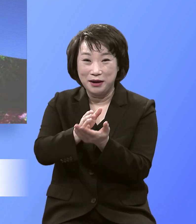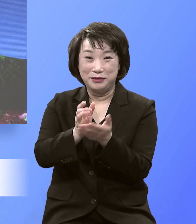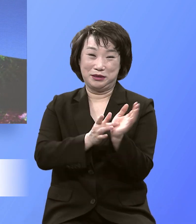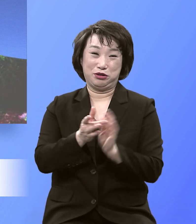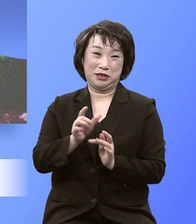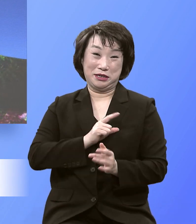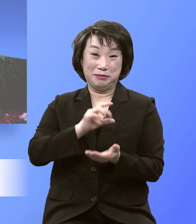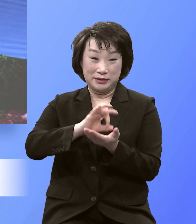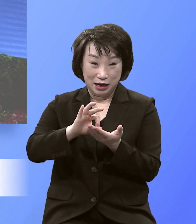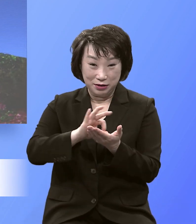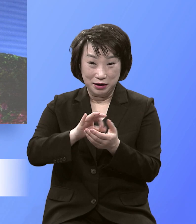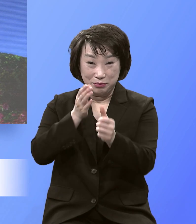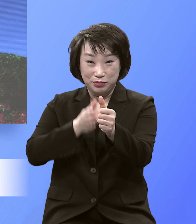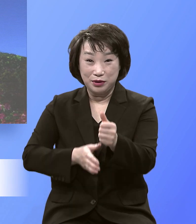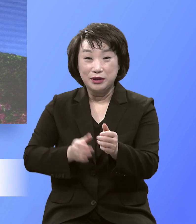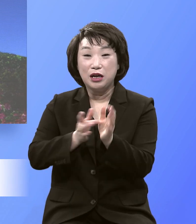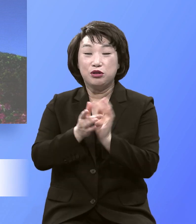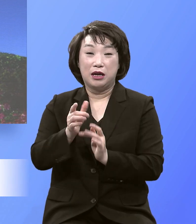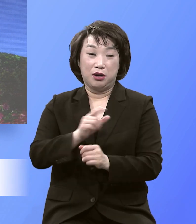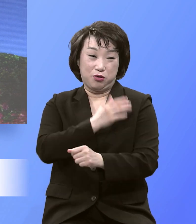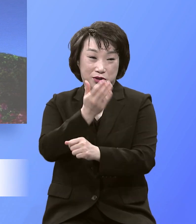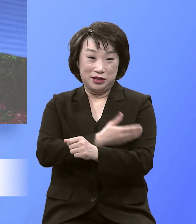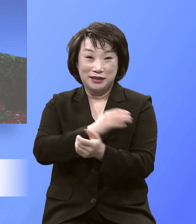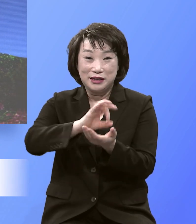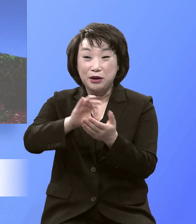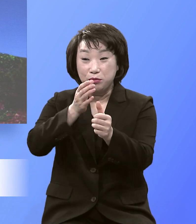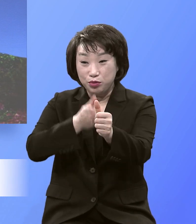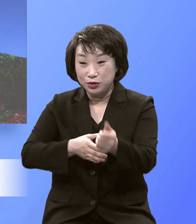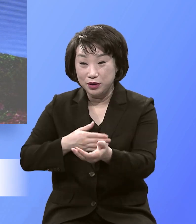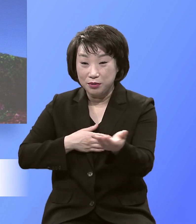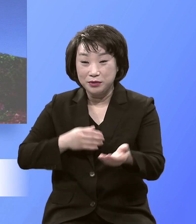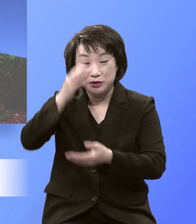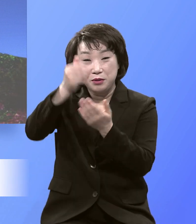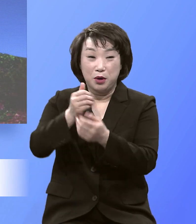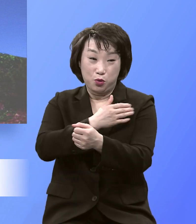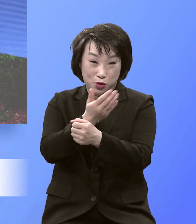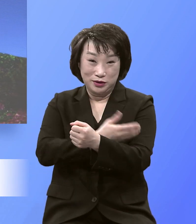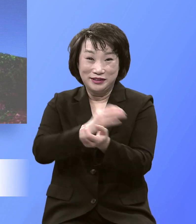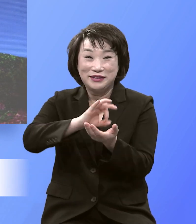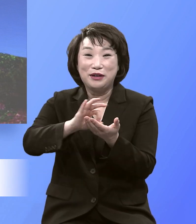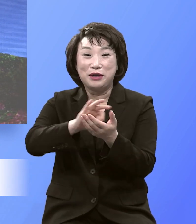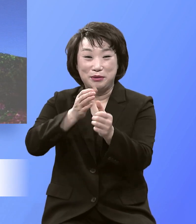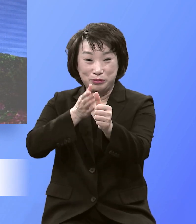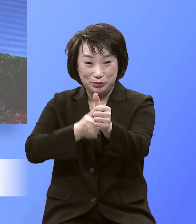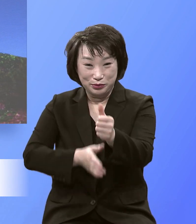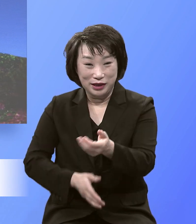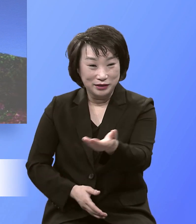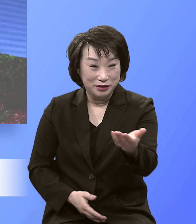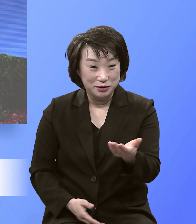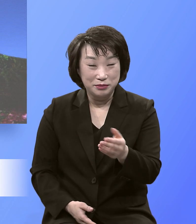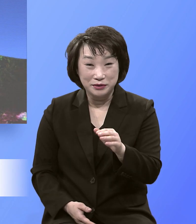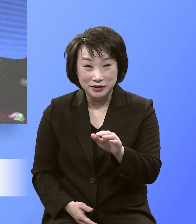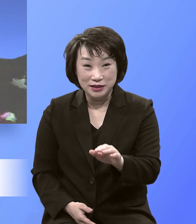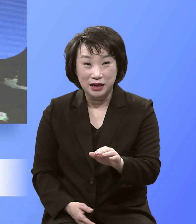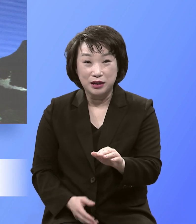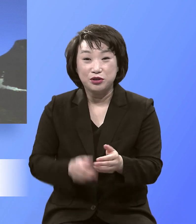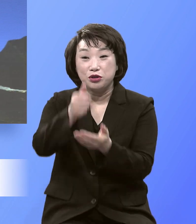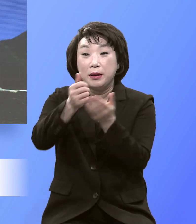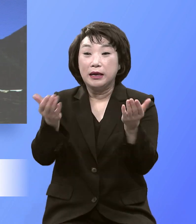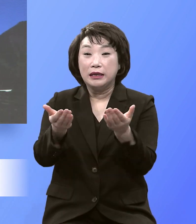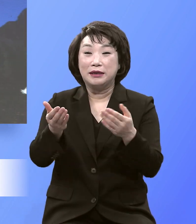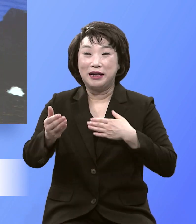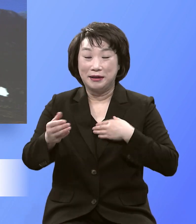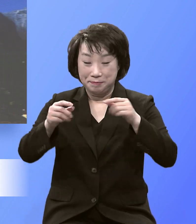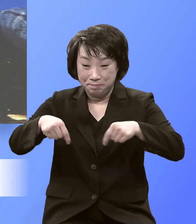사용하고 그 권세를 사용하고 성령의 권능을 사용해서 주의